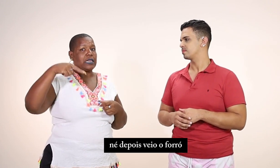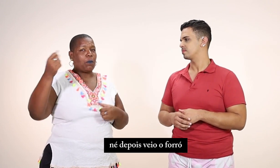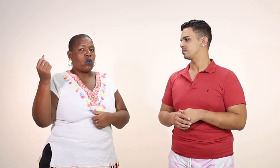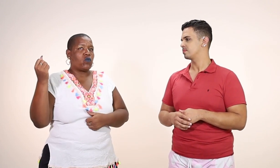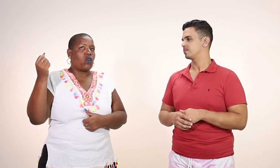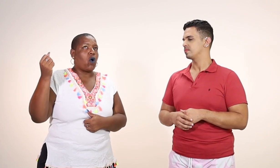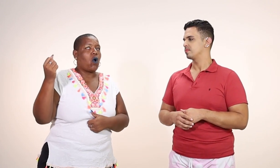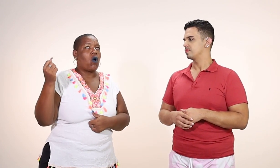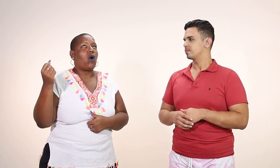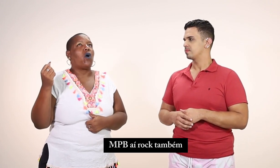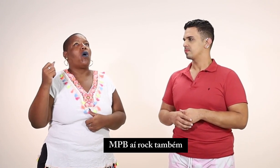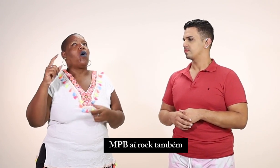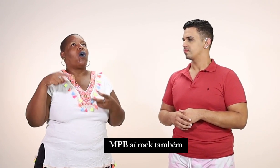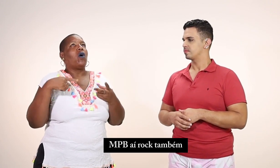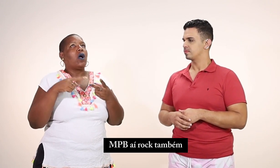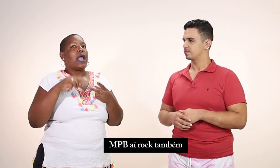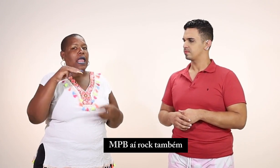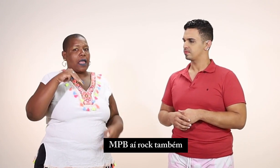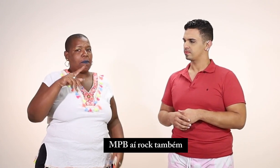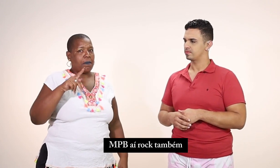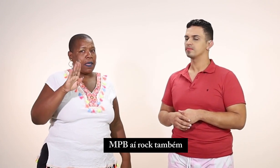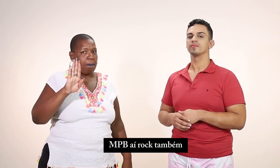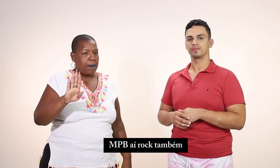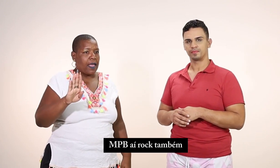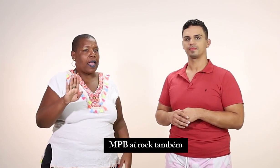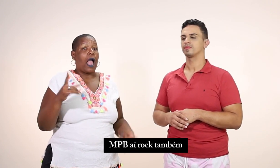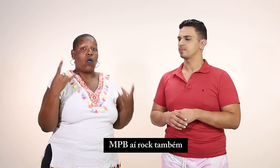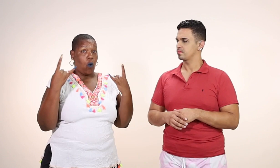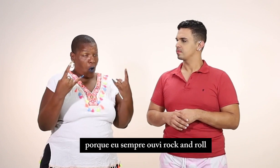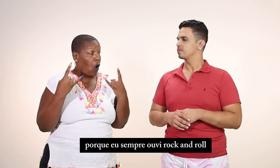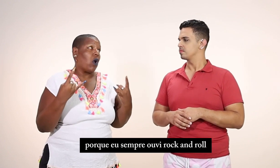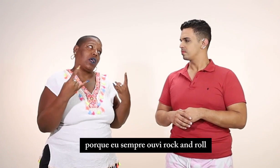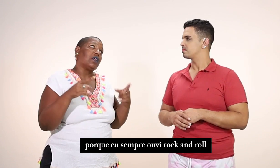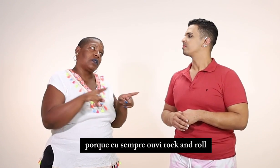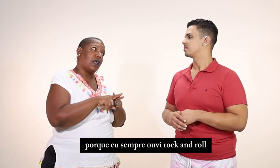forró, MPB, aí rock também, porque eu sempre ouvi